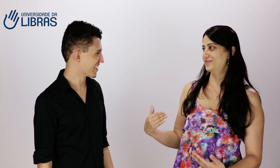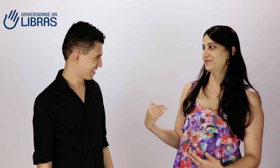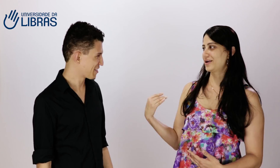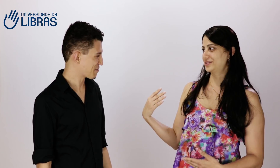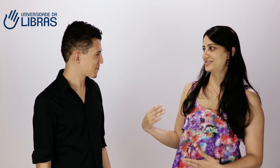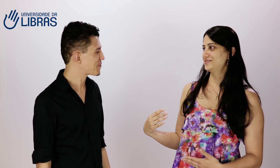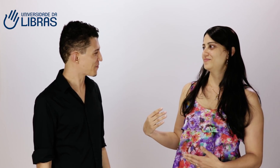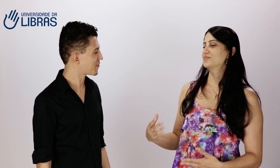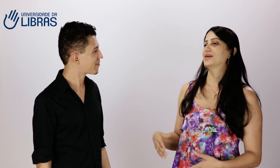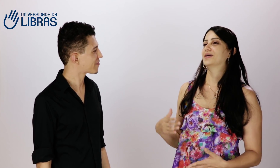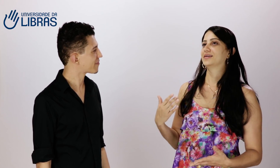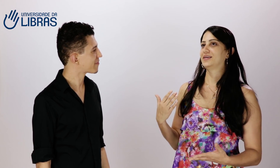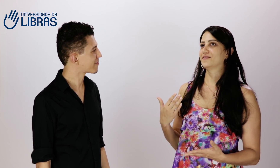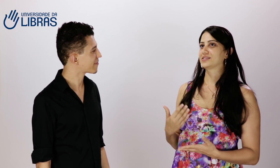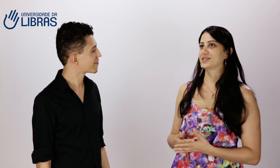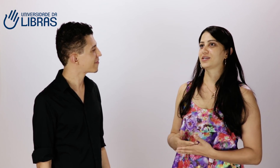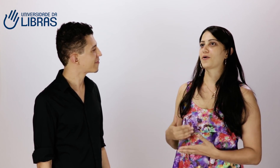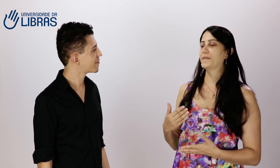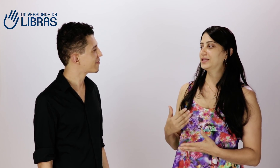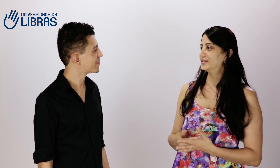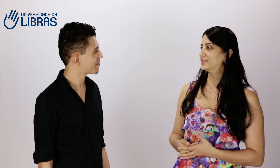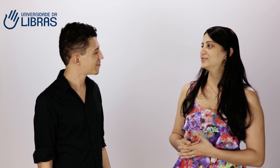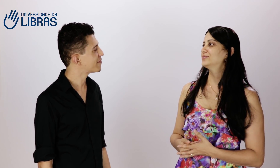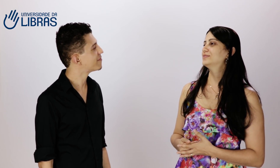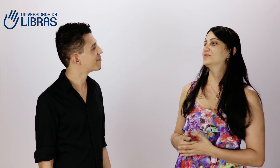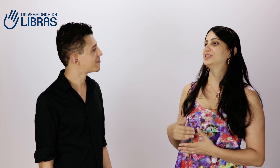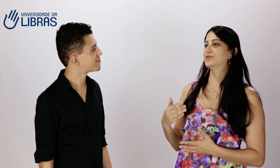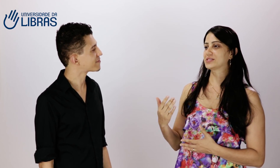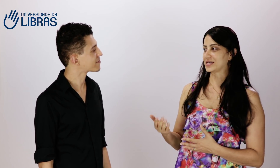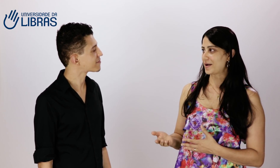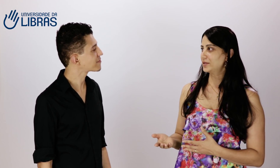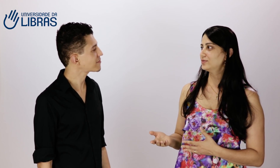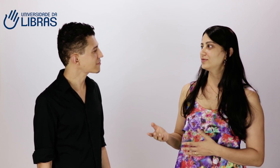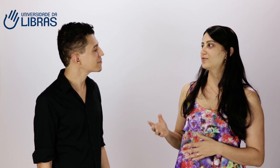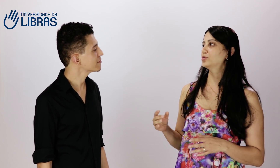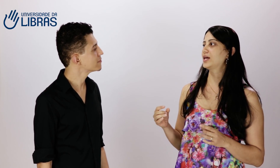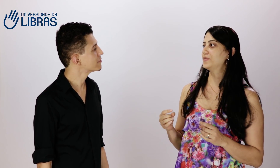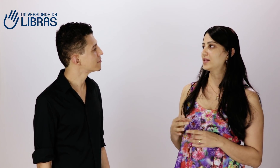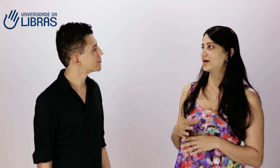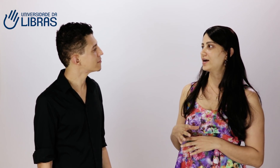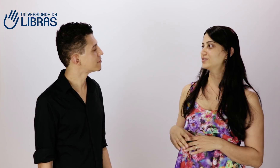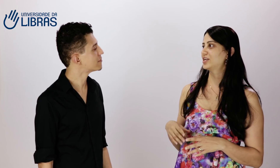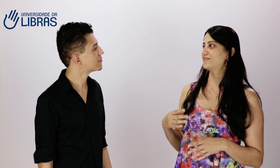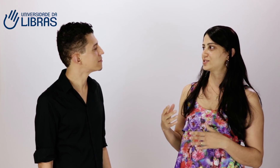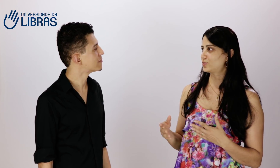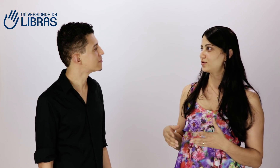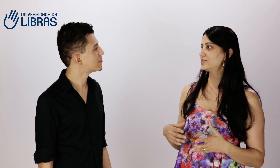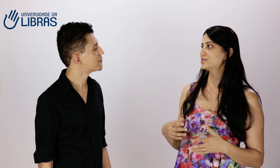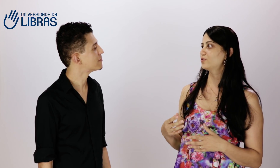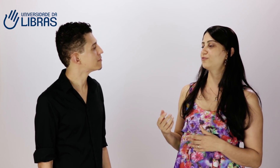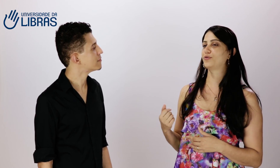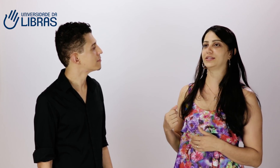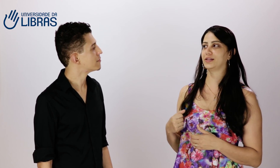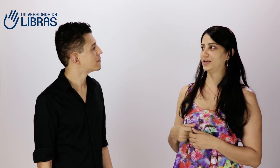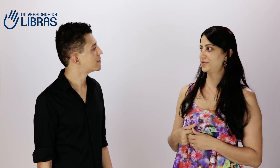O que aconteceu? Que você está combinando e no sábado, quando terminar as gravações do Fluente em